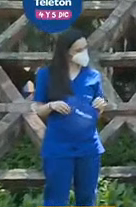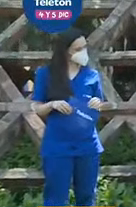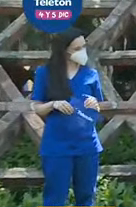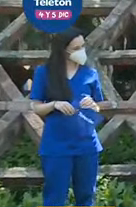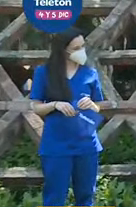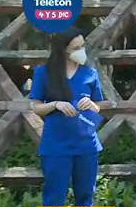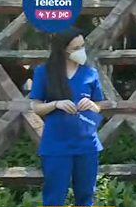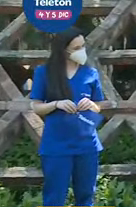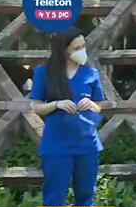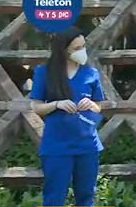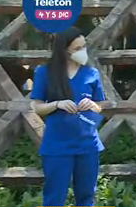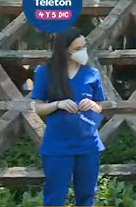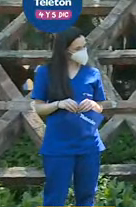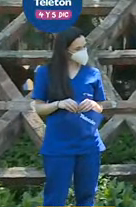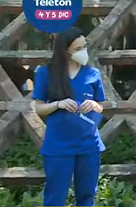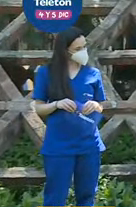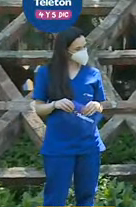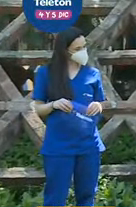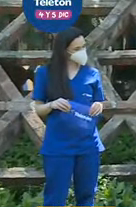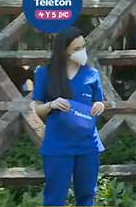vamos a escuchar a Menchi.